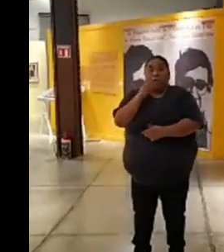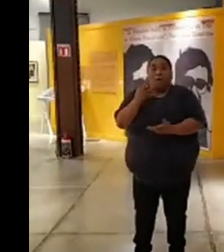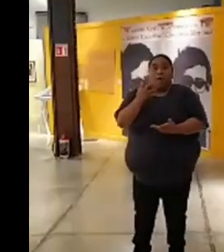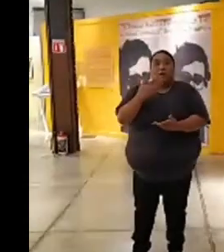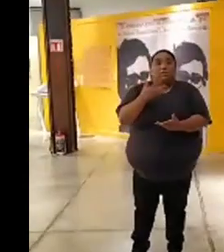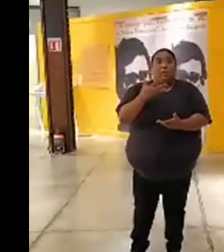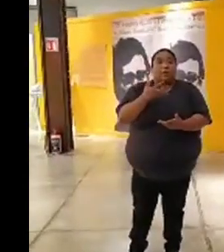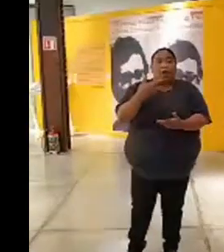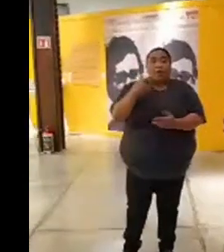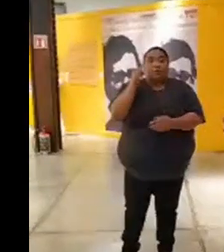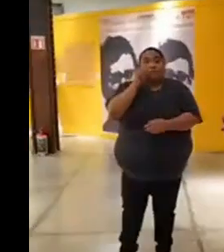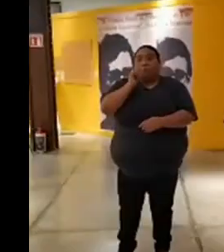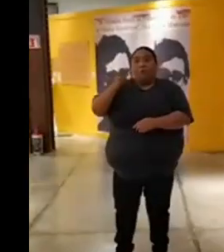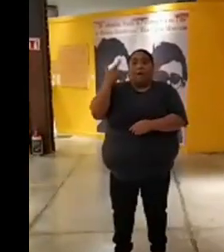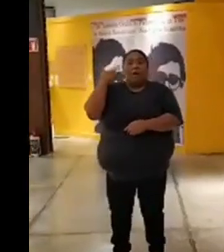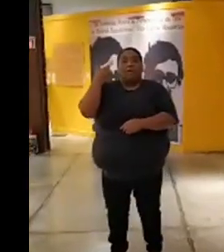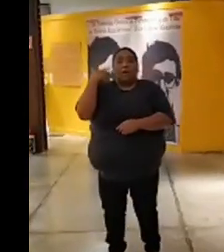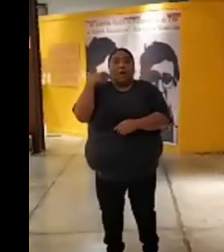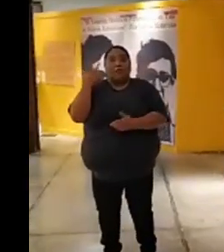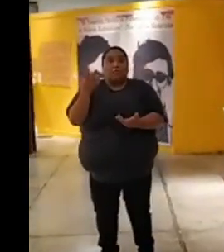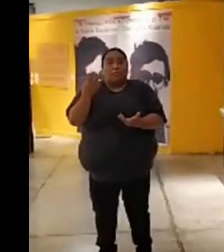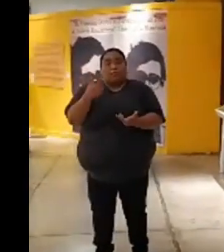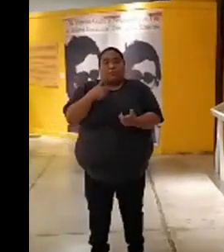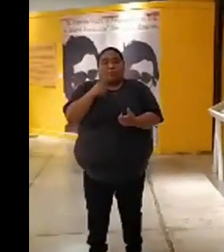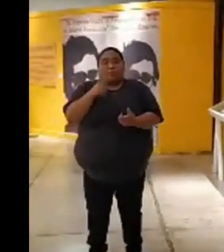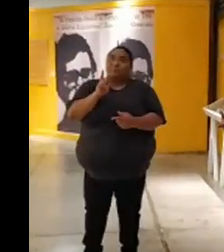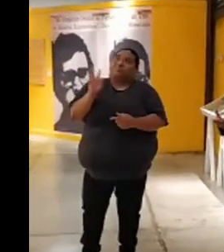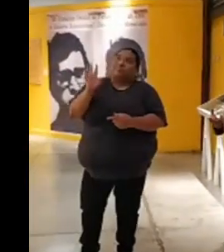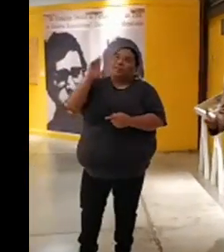pues se sintonizaba la radio, y en la cual